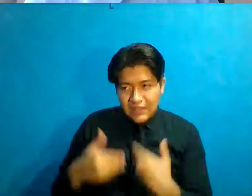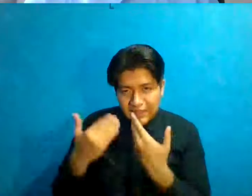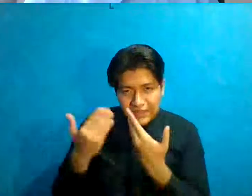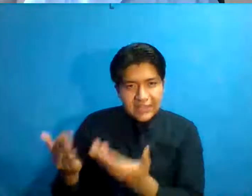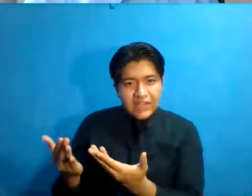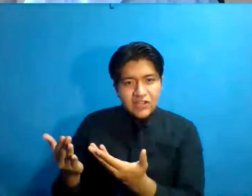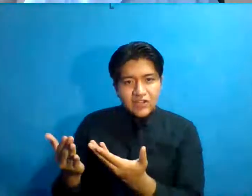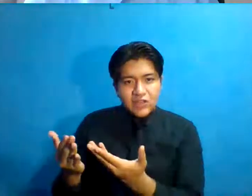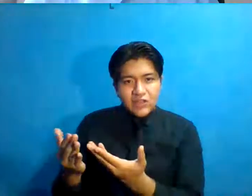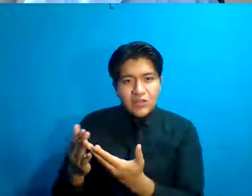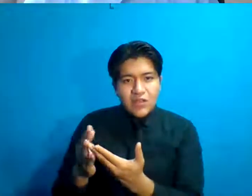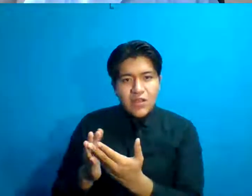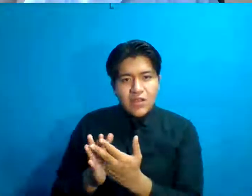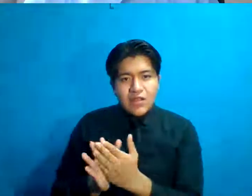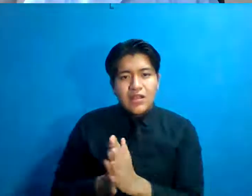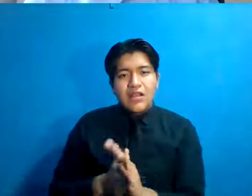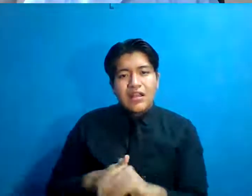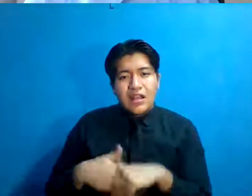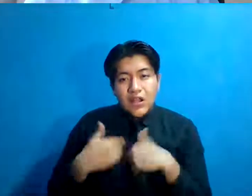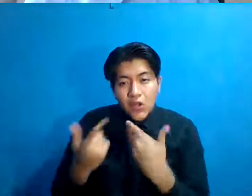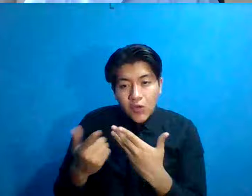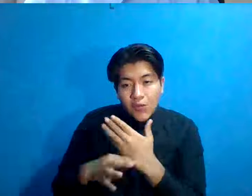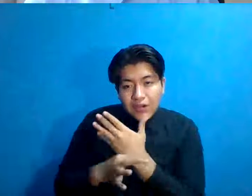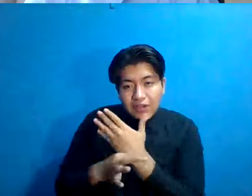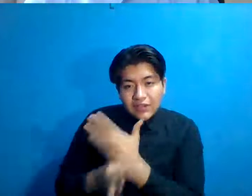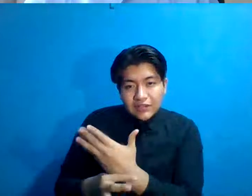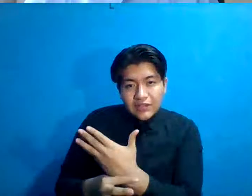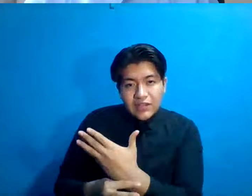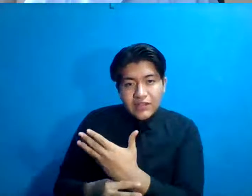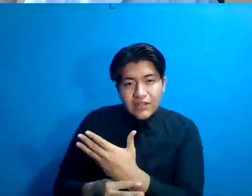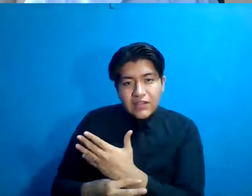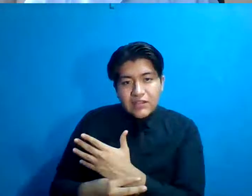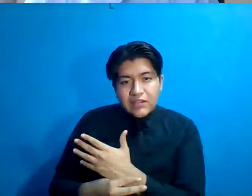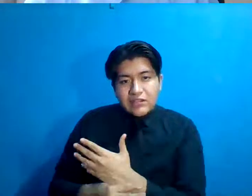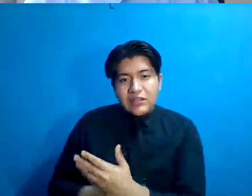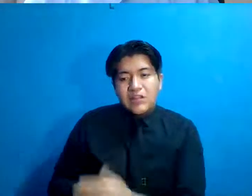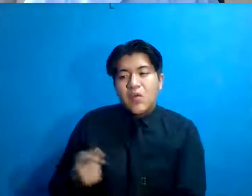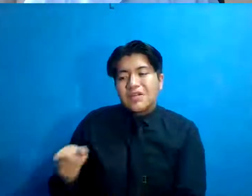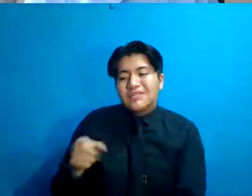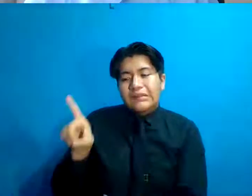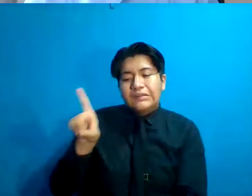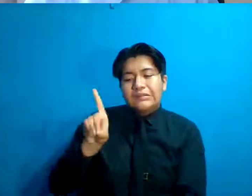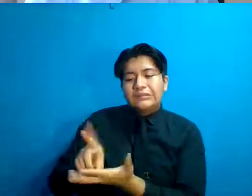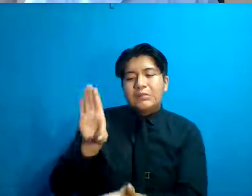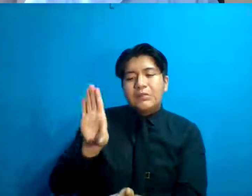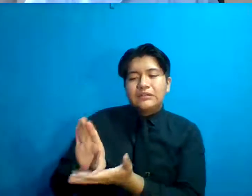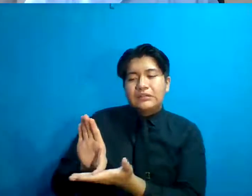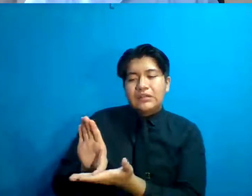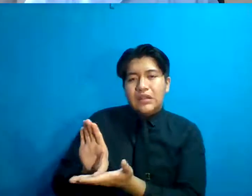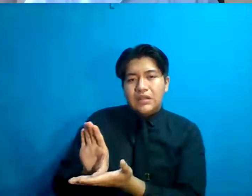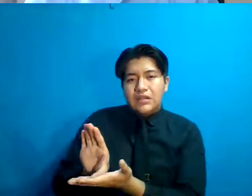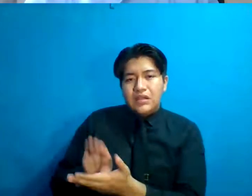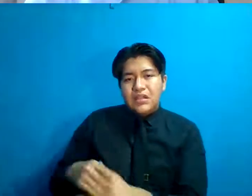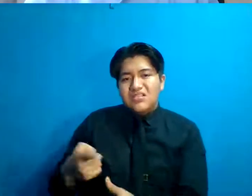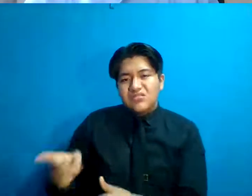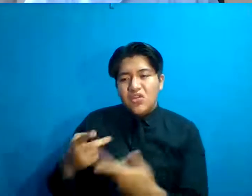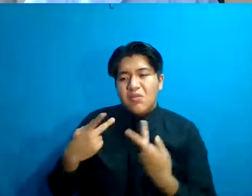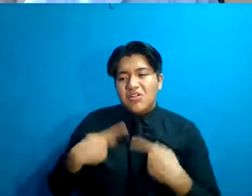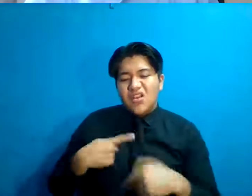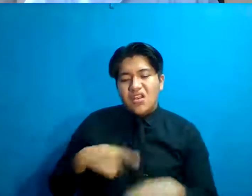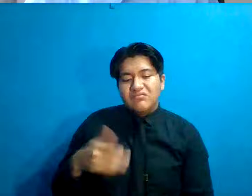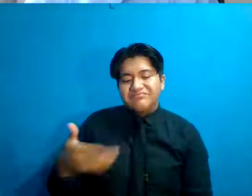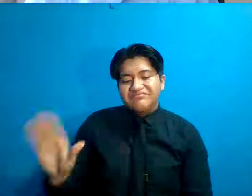pues es prácticamente como querer silenciar a la persona, como ponerle una discapacidad, cosa que no, simplemente el sordo habla una lengua y una cultura